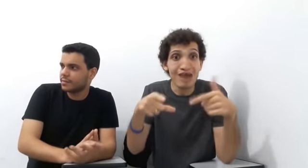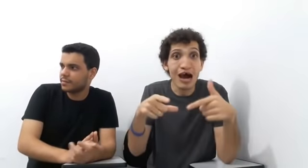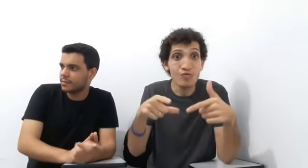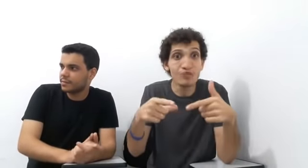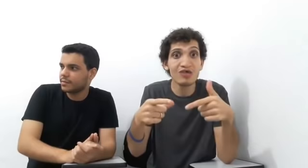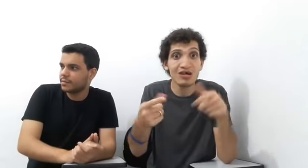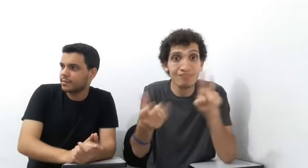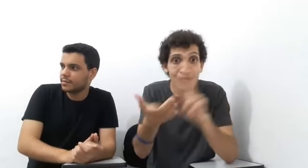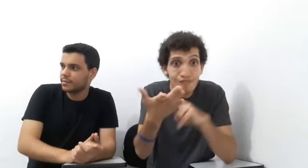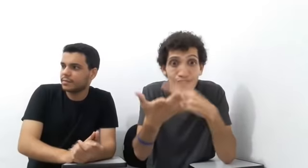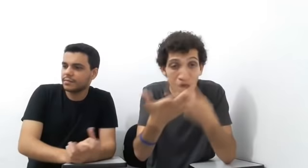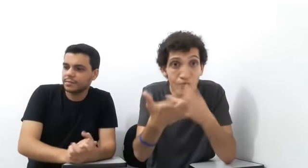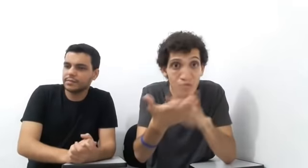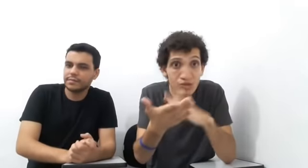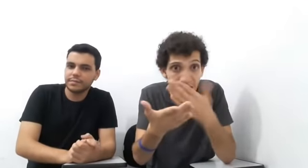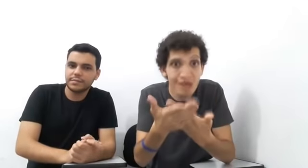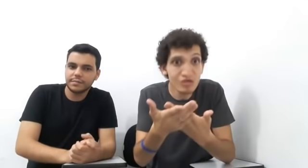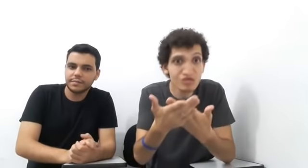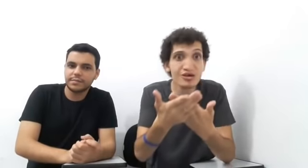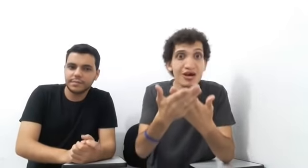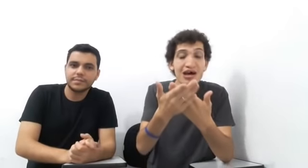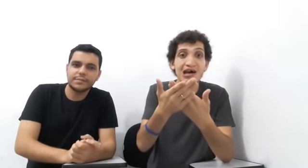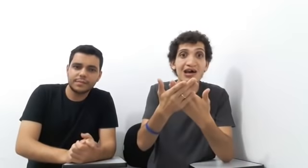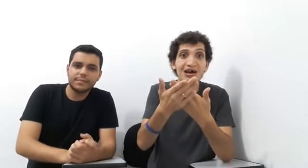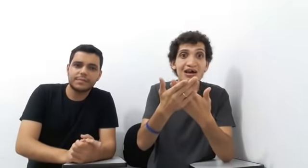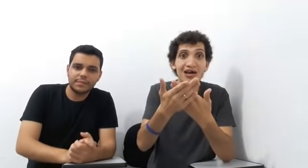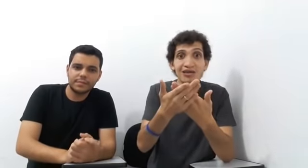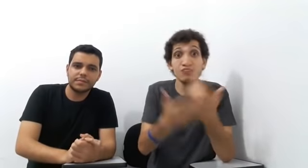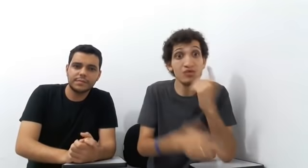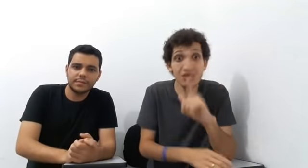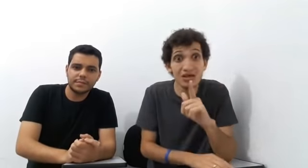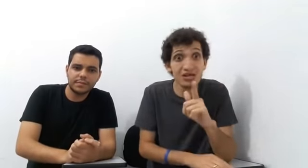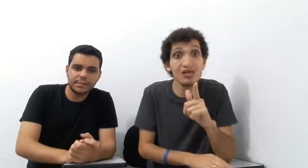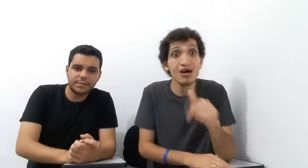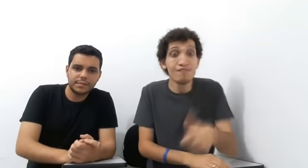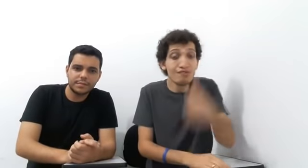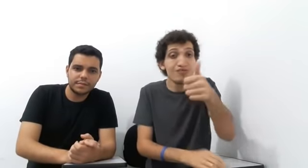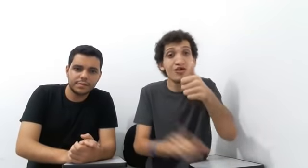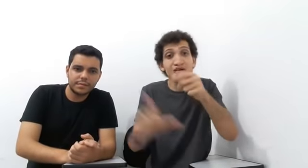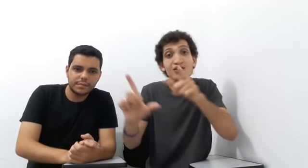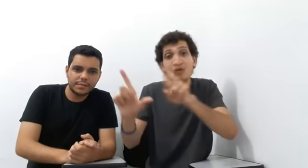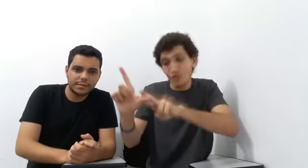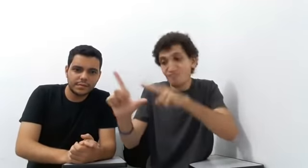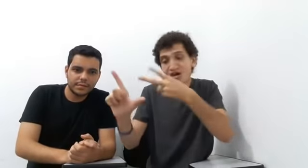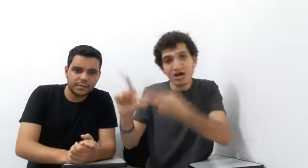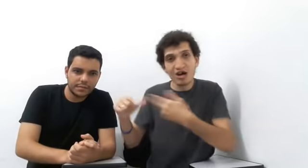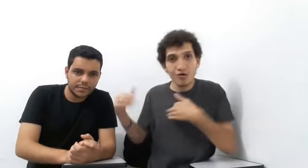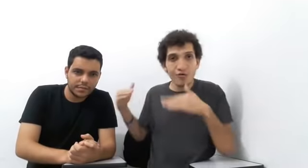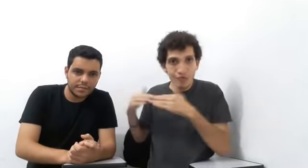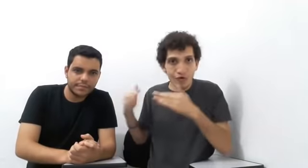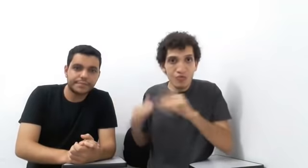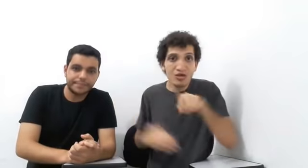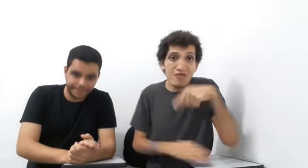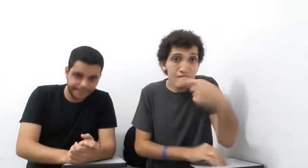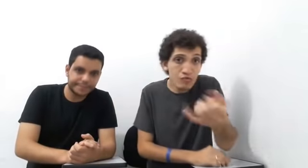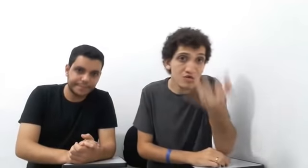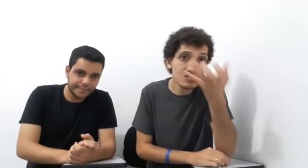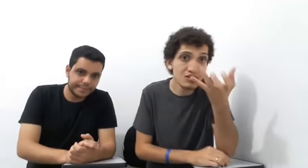trabalho, segurança para o intérprete, você conseguir aí, primeiro aí, o bacharel concorda, e depois, se